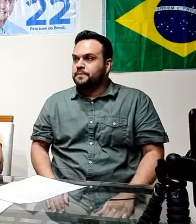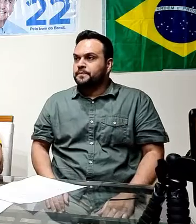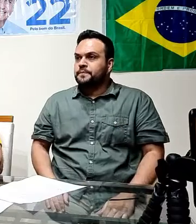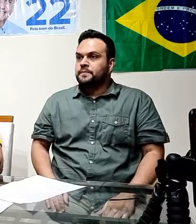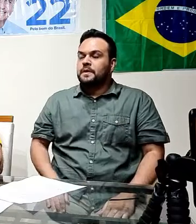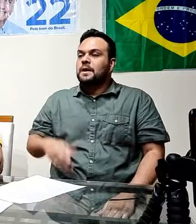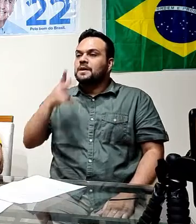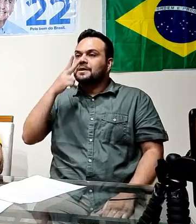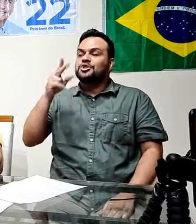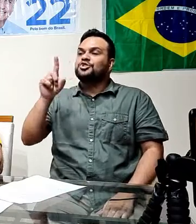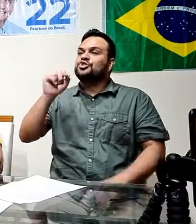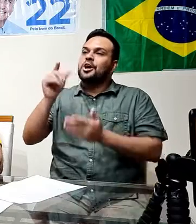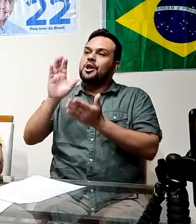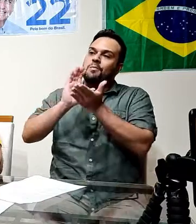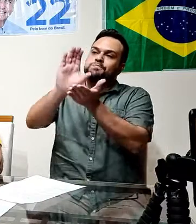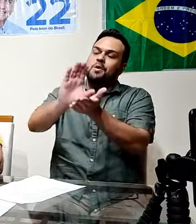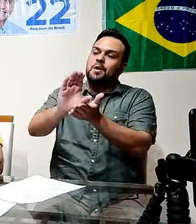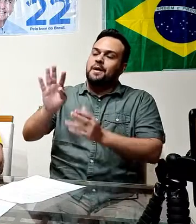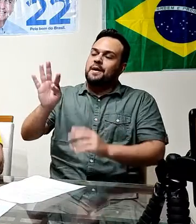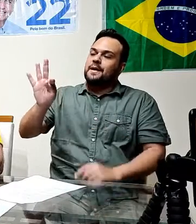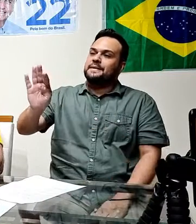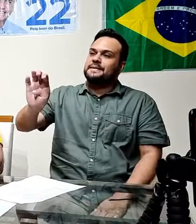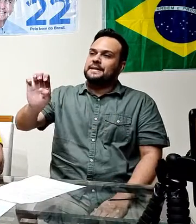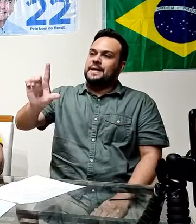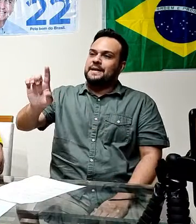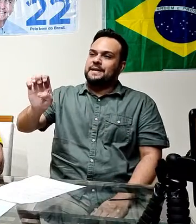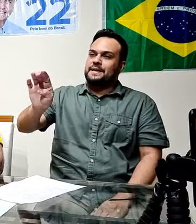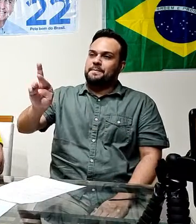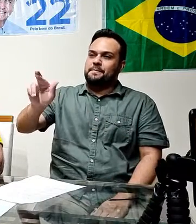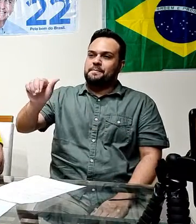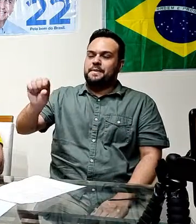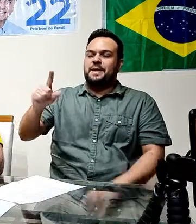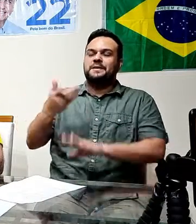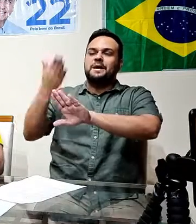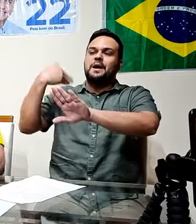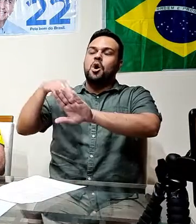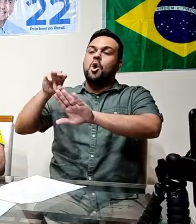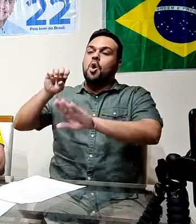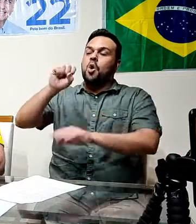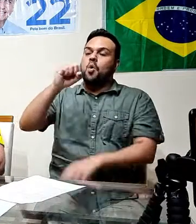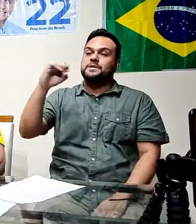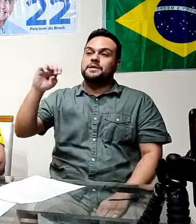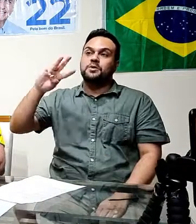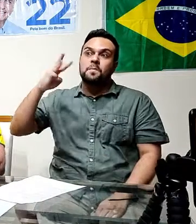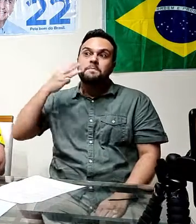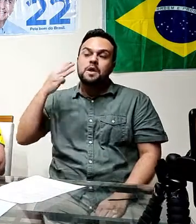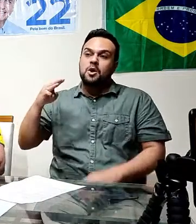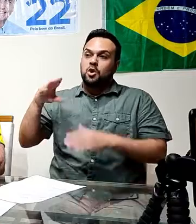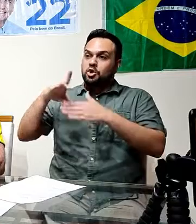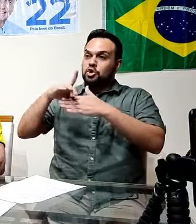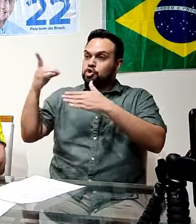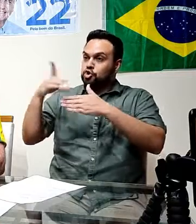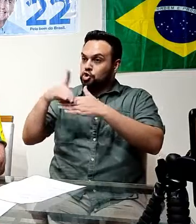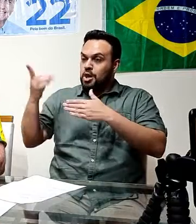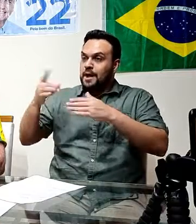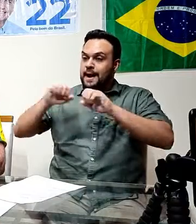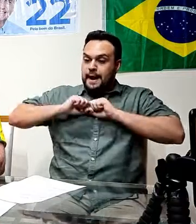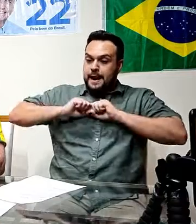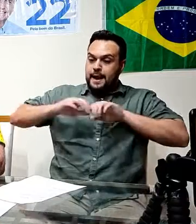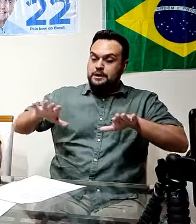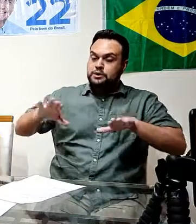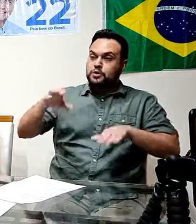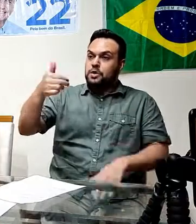Telebrás. A previsão era 800 milhões de dólares, gastou-se um pouco mais de